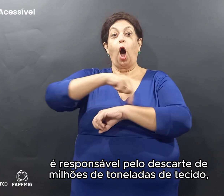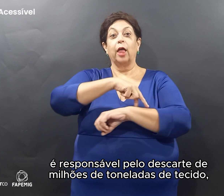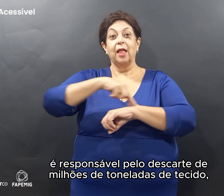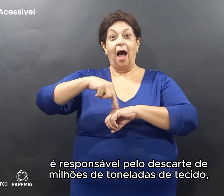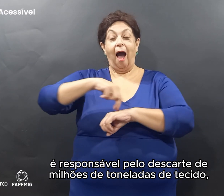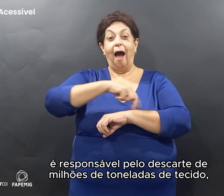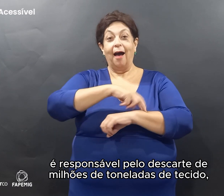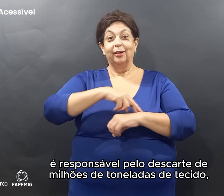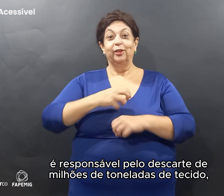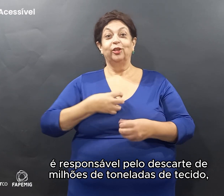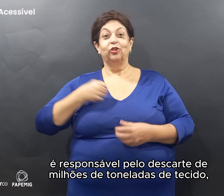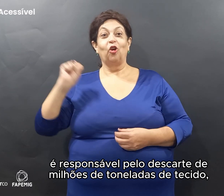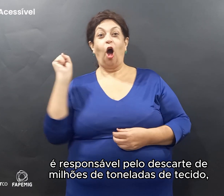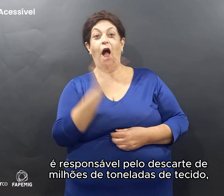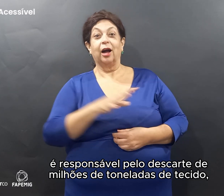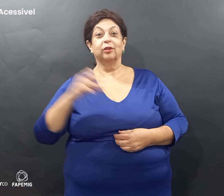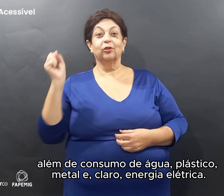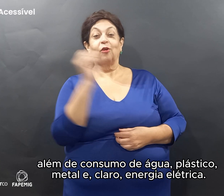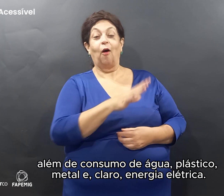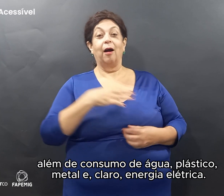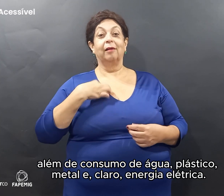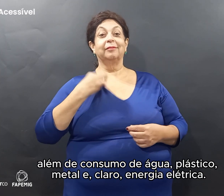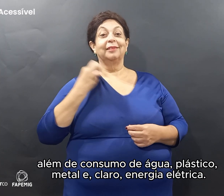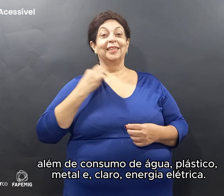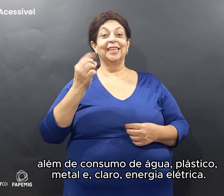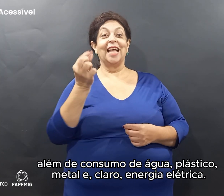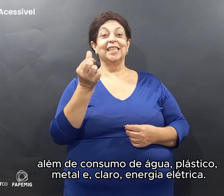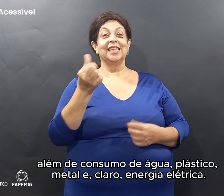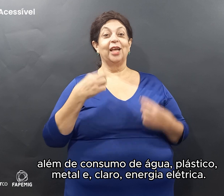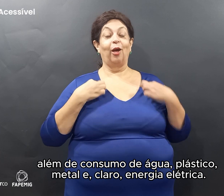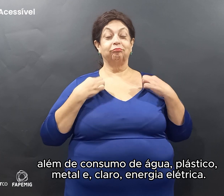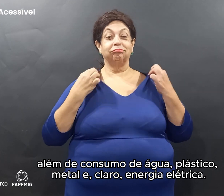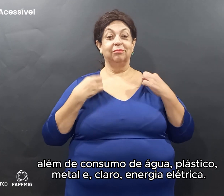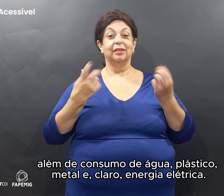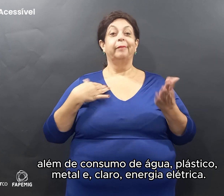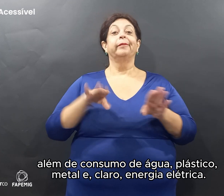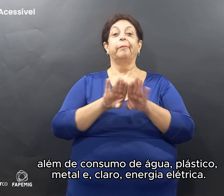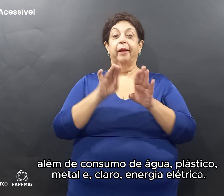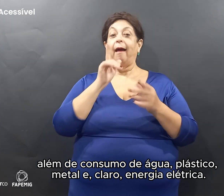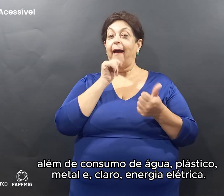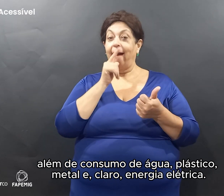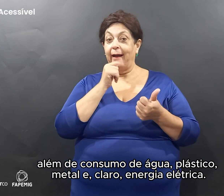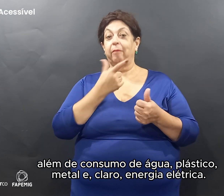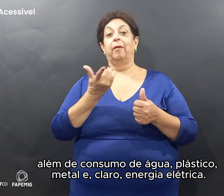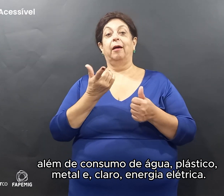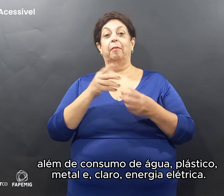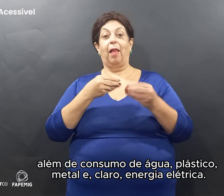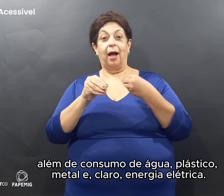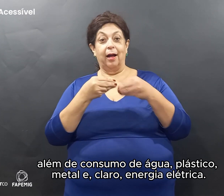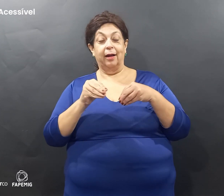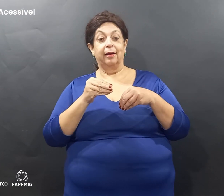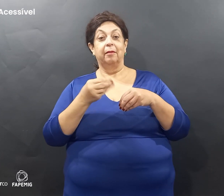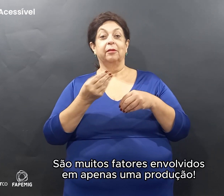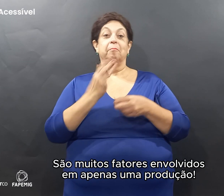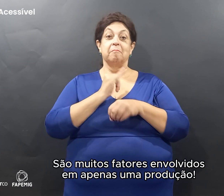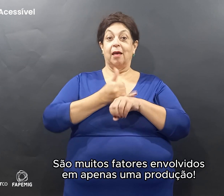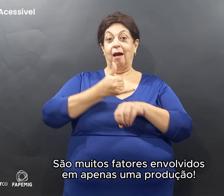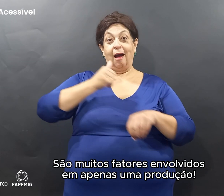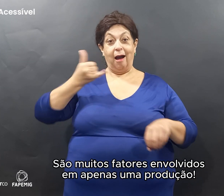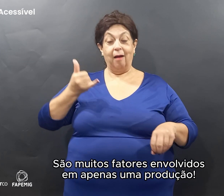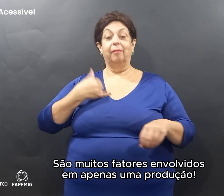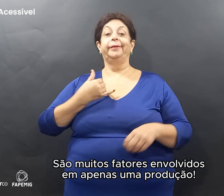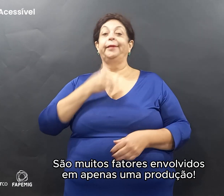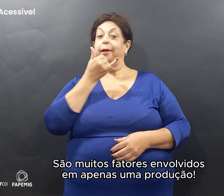de milhões de toneladas de tecido, além de consumo de água, plástico, metal e, claro, energia elétrica. São